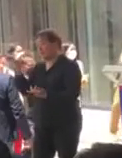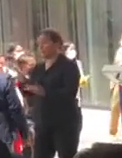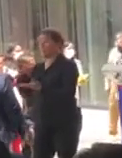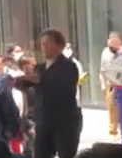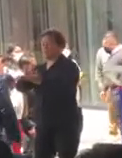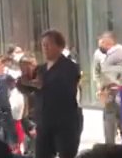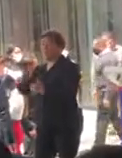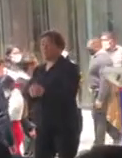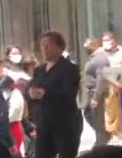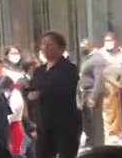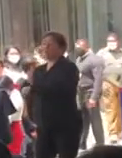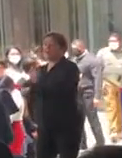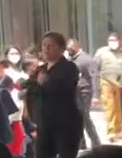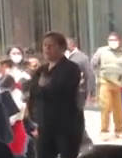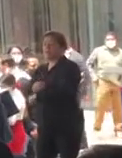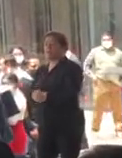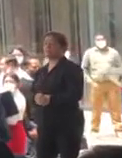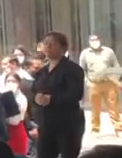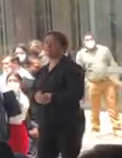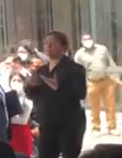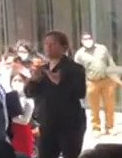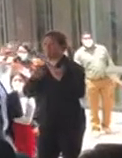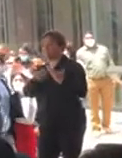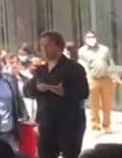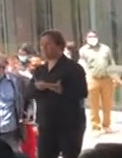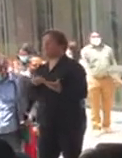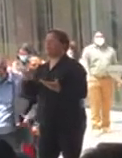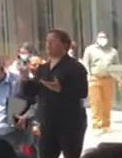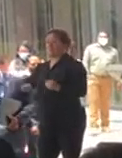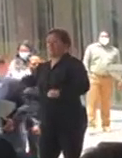acompañando muy importante